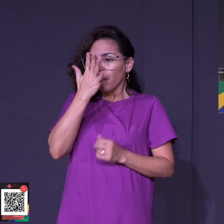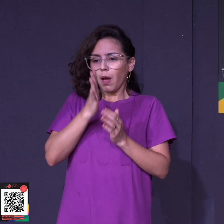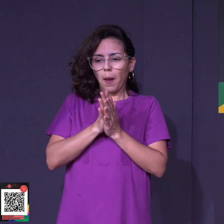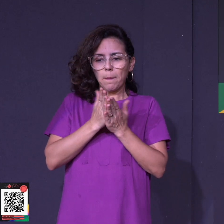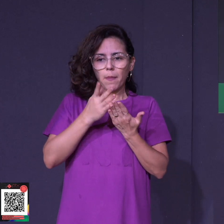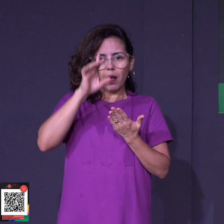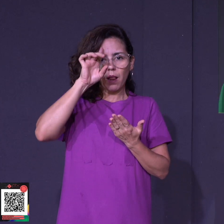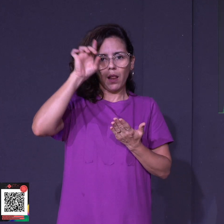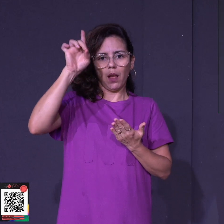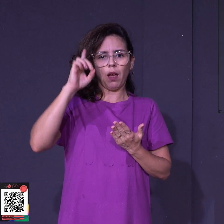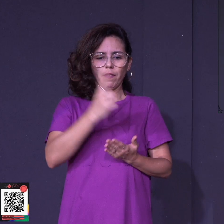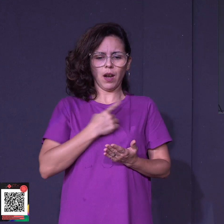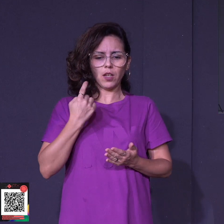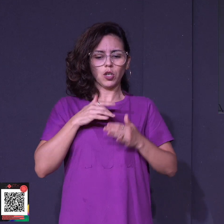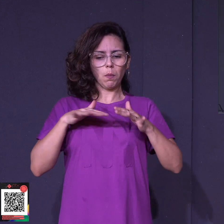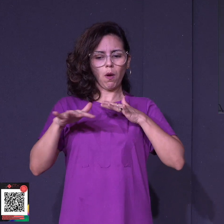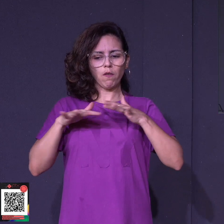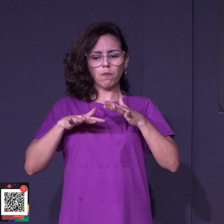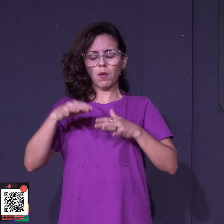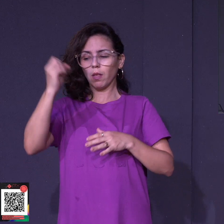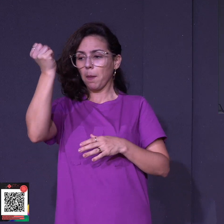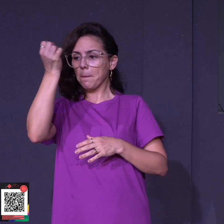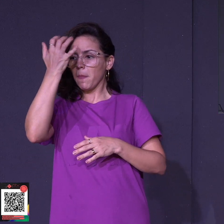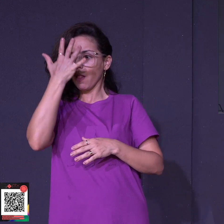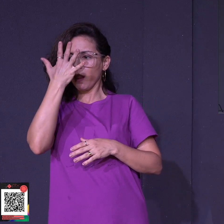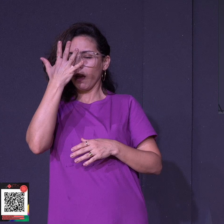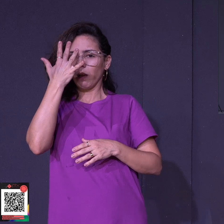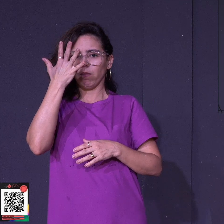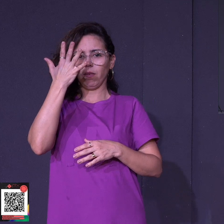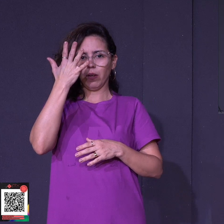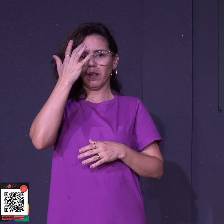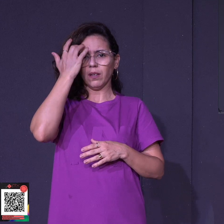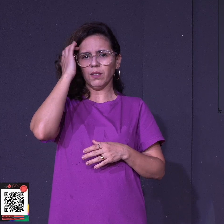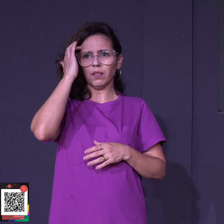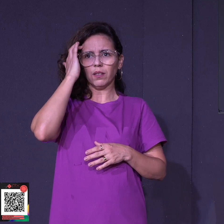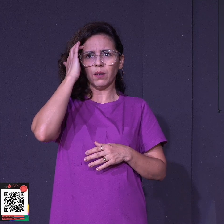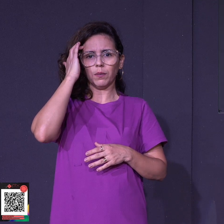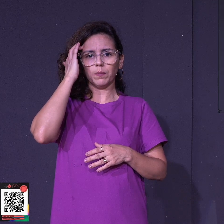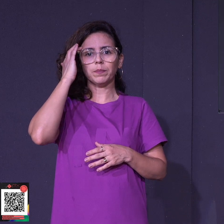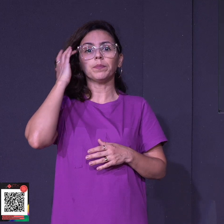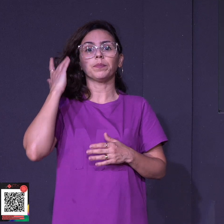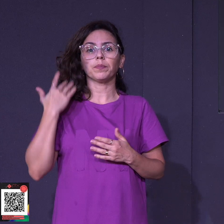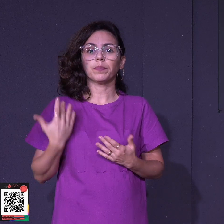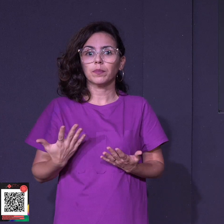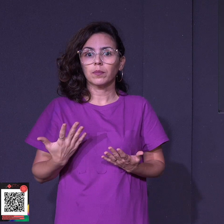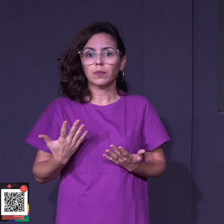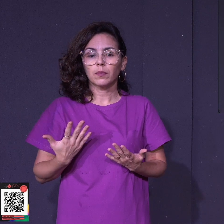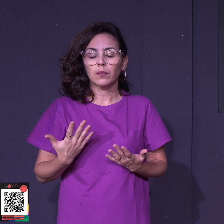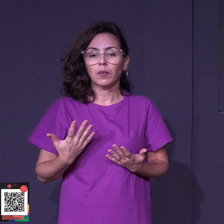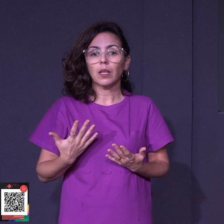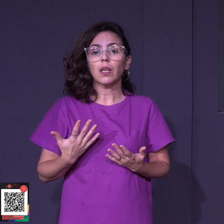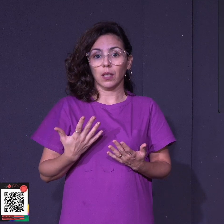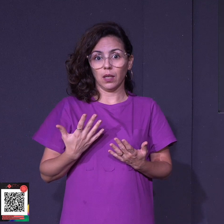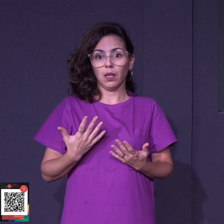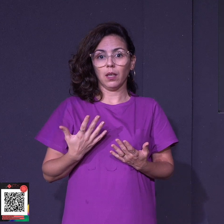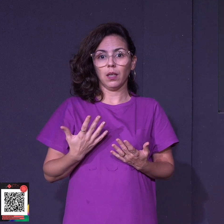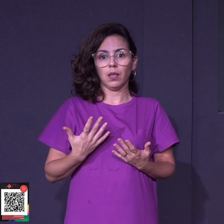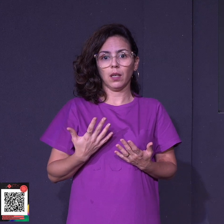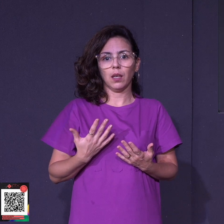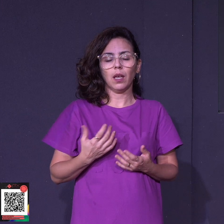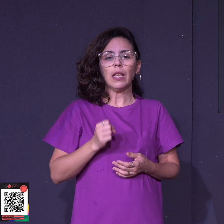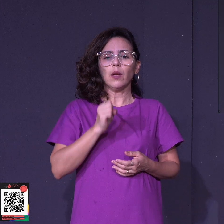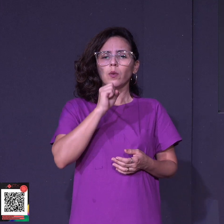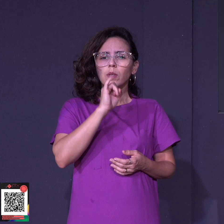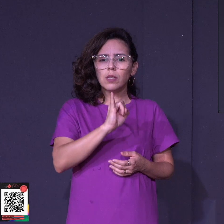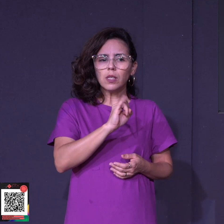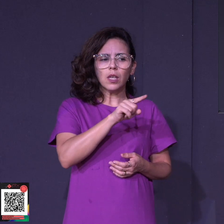A vingança é minha, diz o Senhor. Mas ao contrário, agora para a gente, se teu inimigo tiver fome, dele de